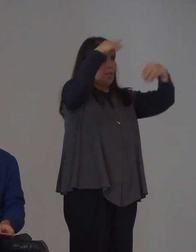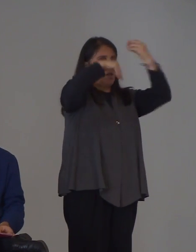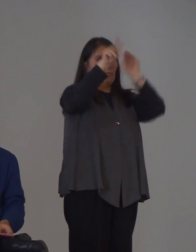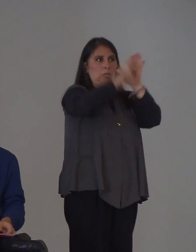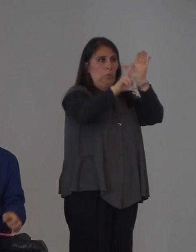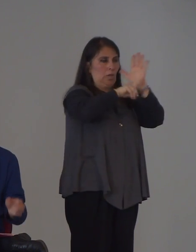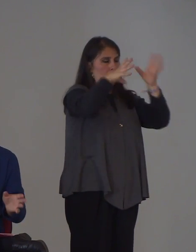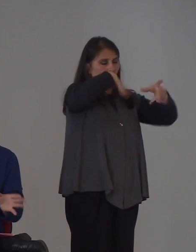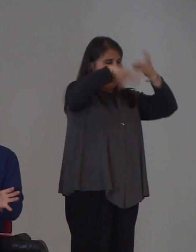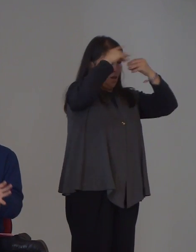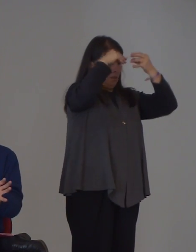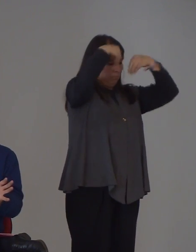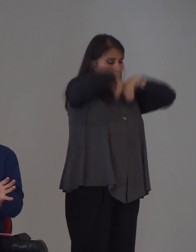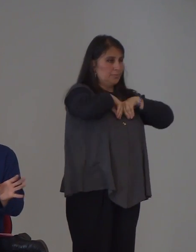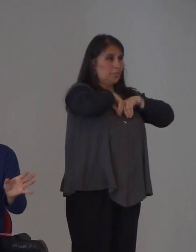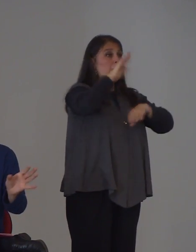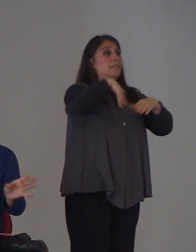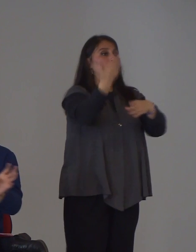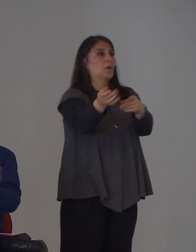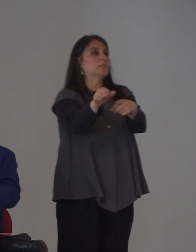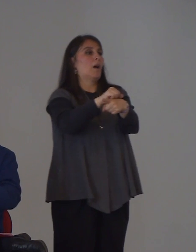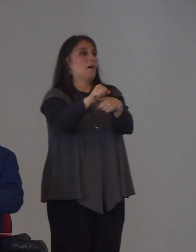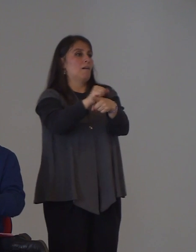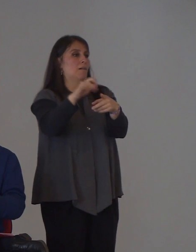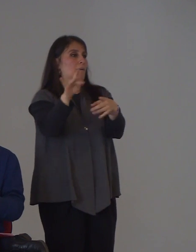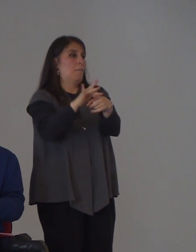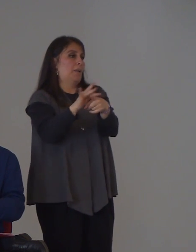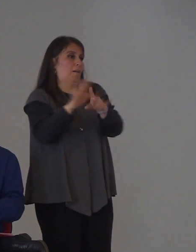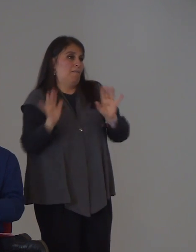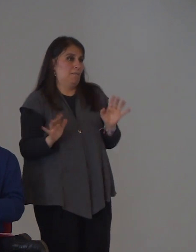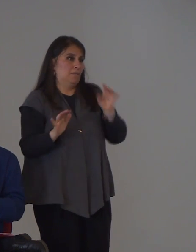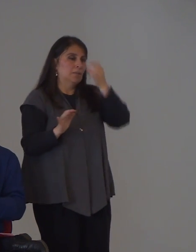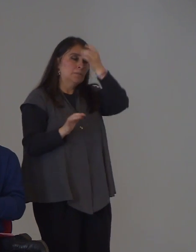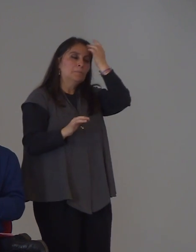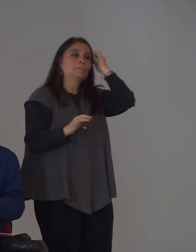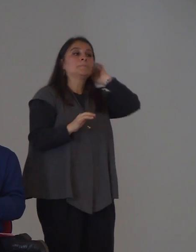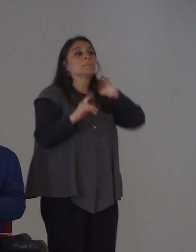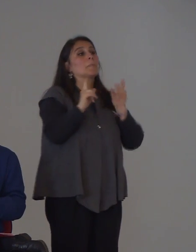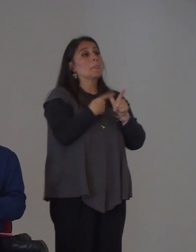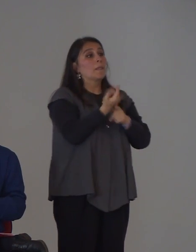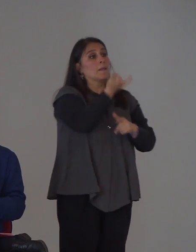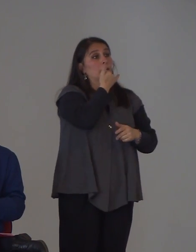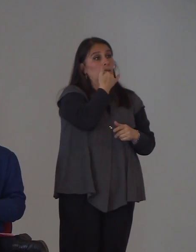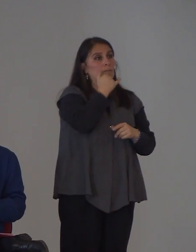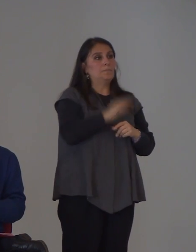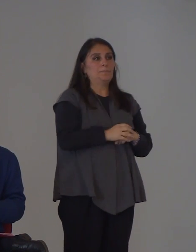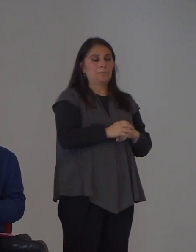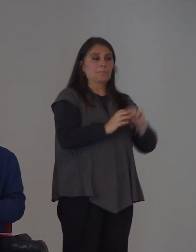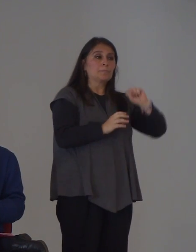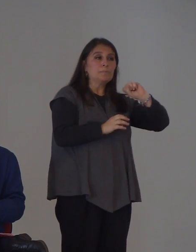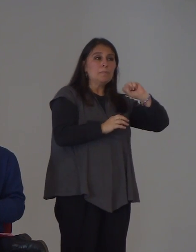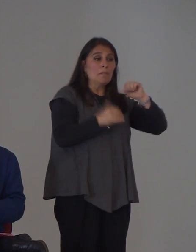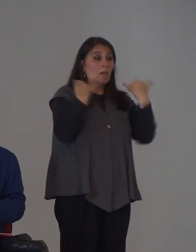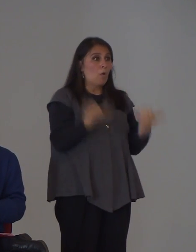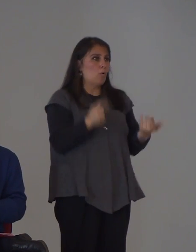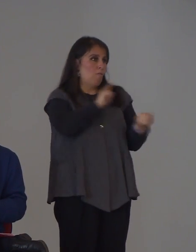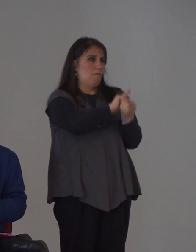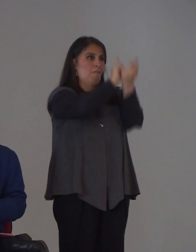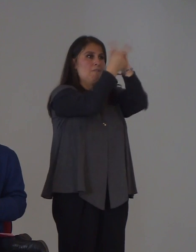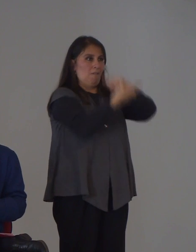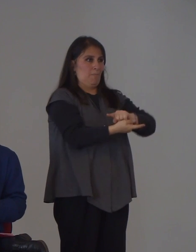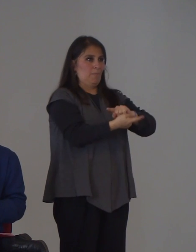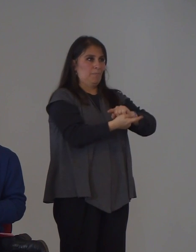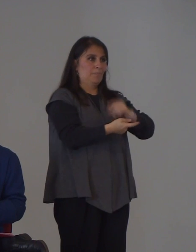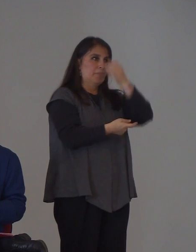en práctica. Lo que se hizo fue generar trayectos simultáneos. Desde el primer año los estudiantes van a las escuelas a practicar.